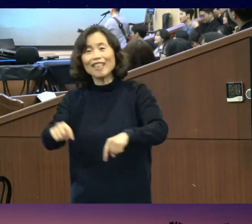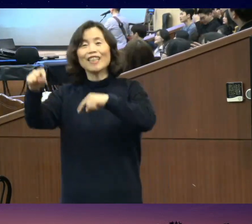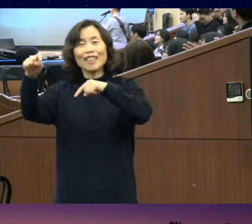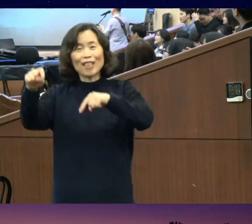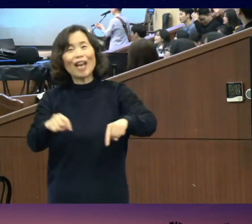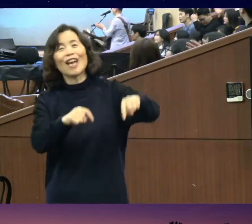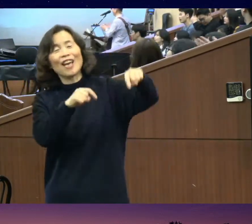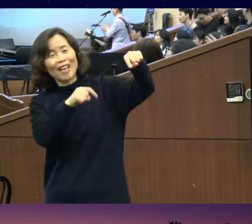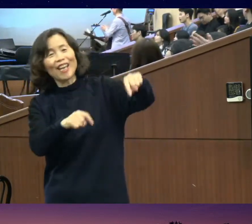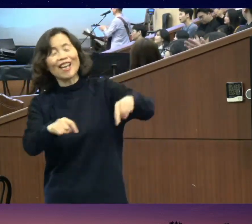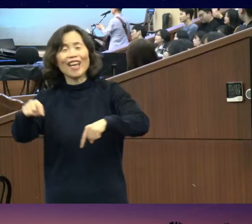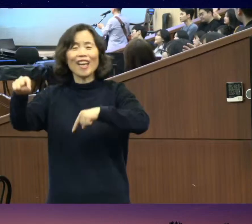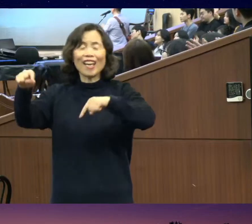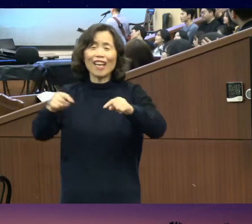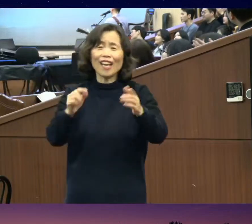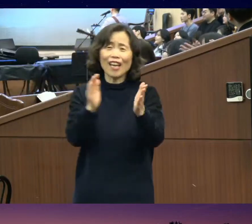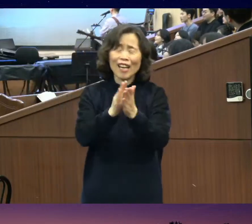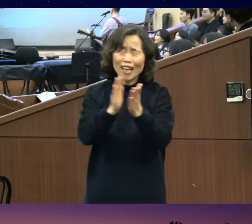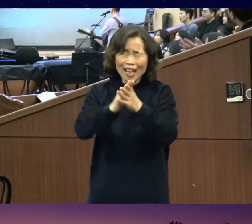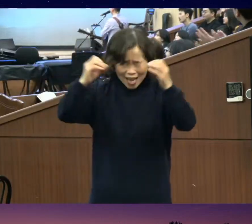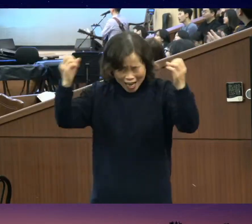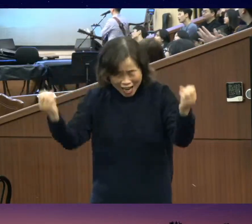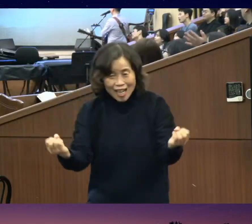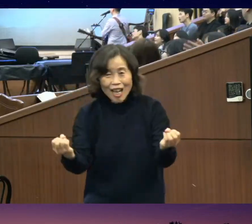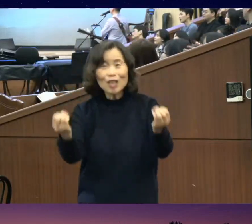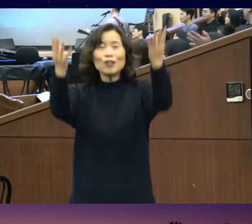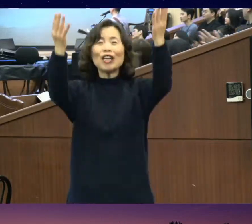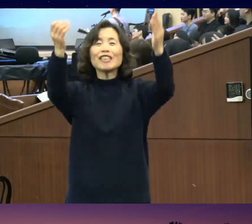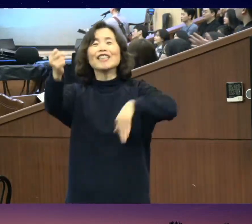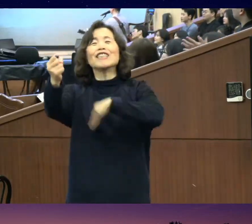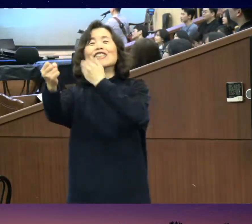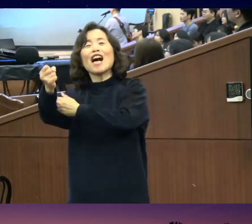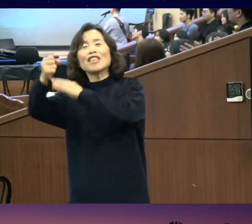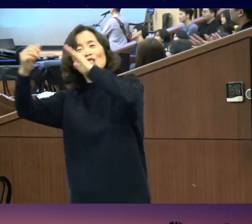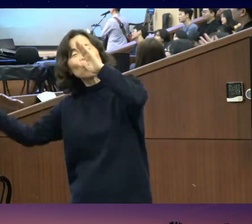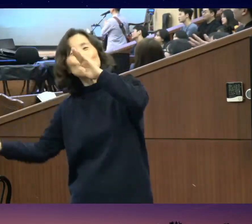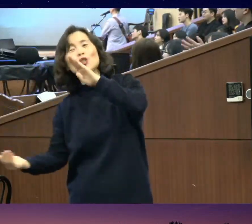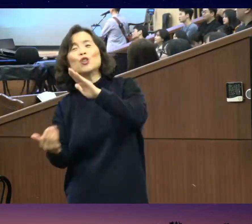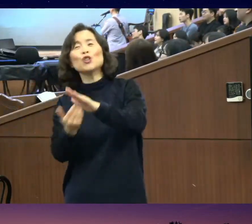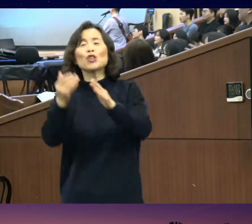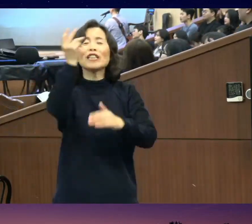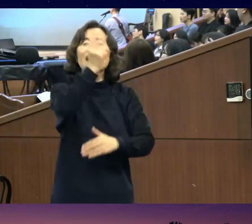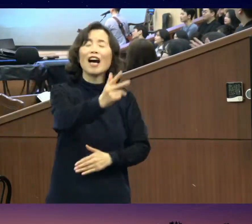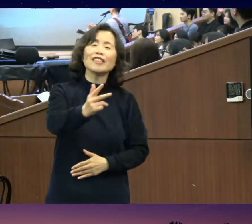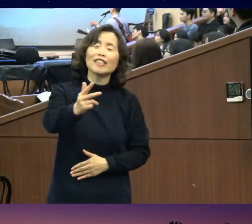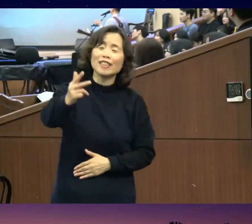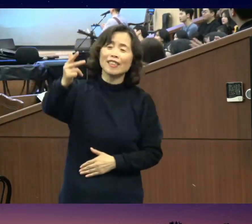다시 한번 할렐루야 할렐루야 전능하신 주가